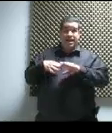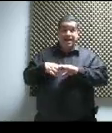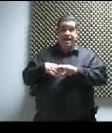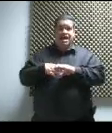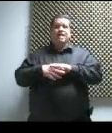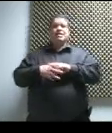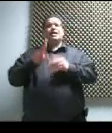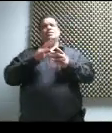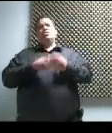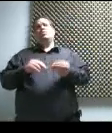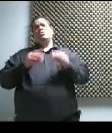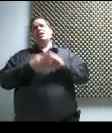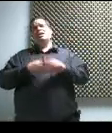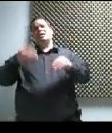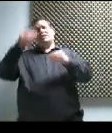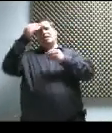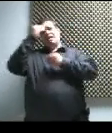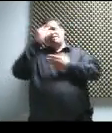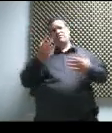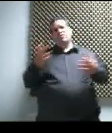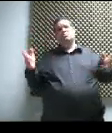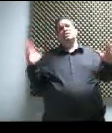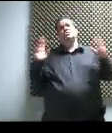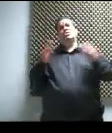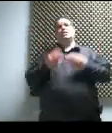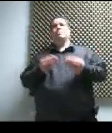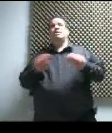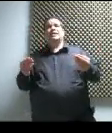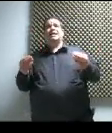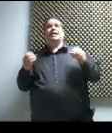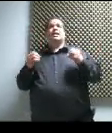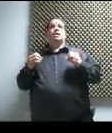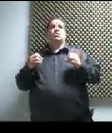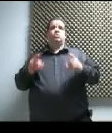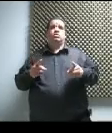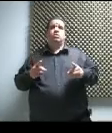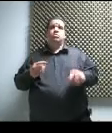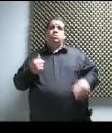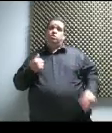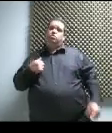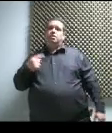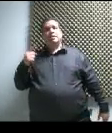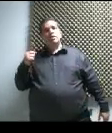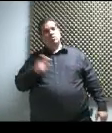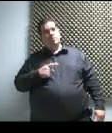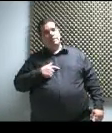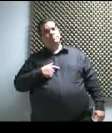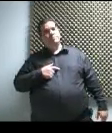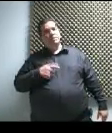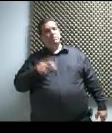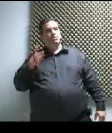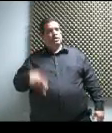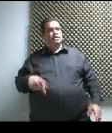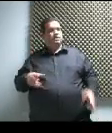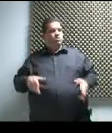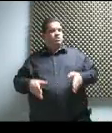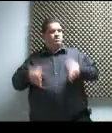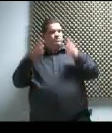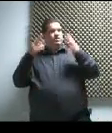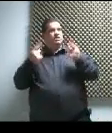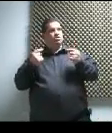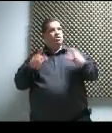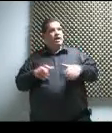montón de historia, de información, de material educativo. Pero yo tengo una pregunta. Y una persona que está en un condominio, ¿qué hace?